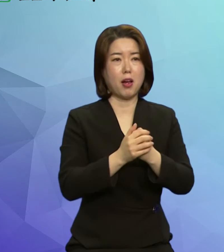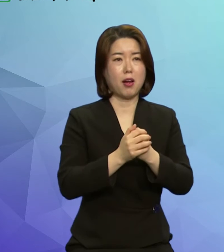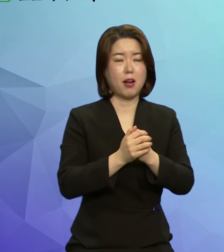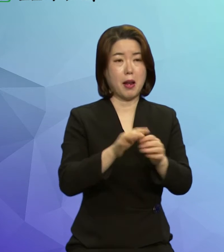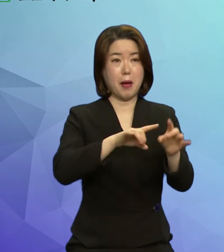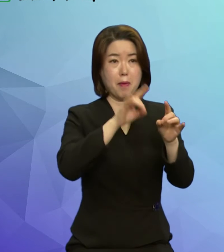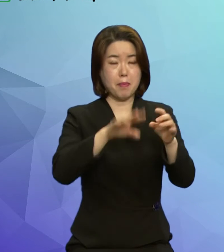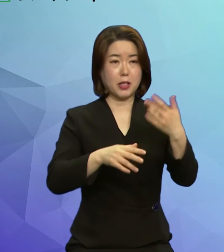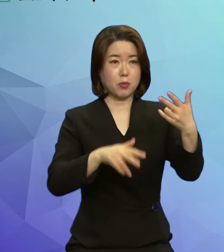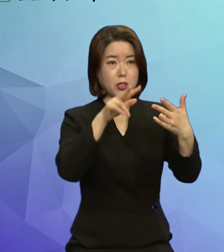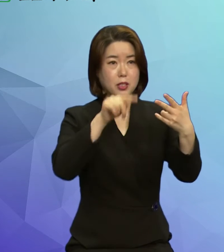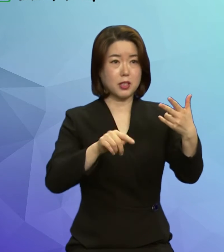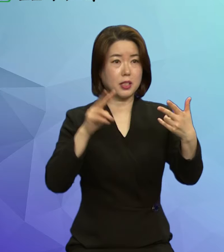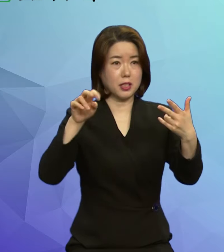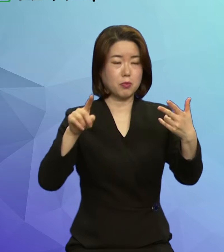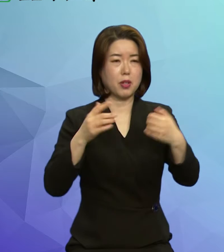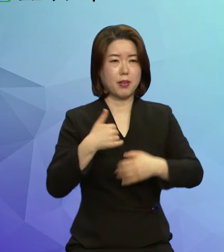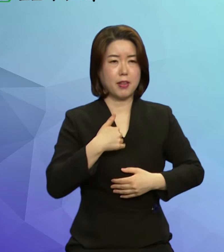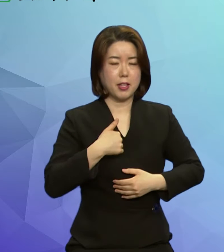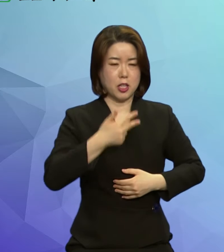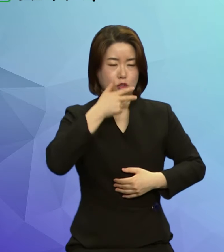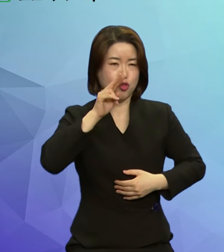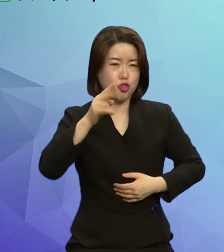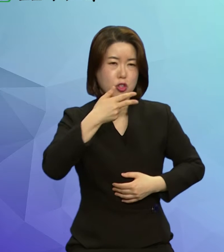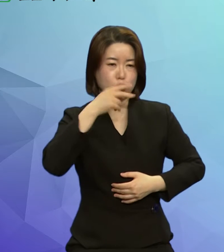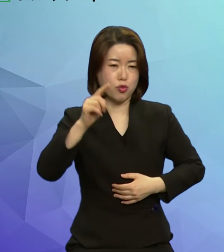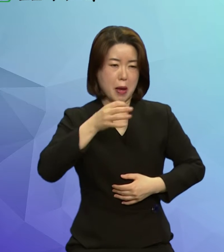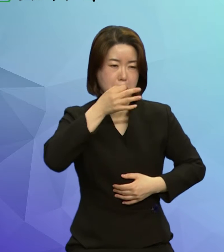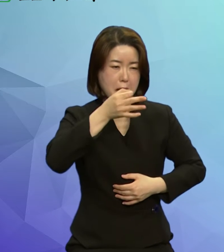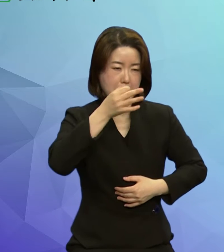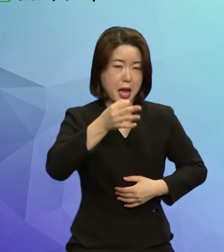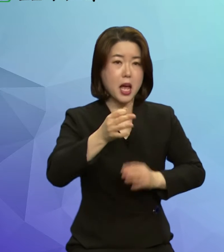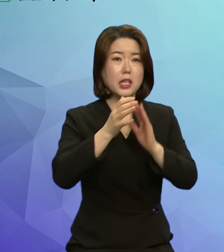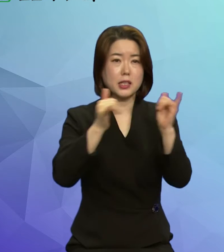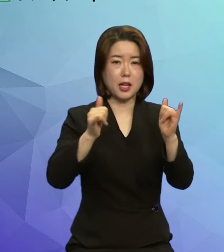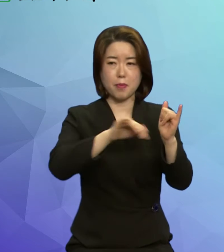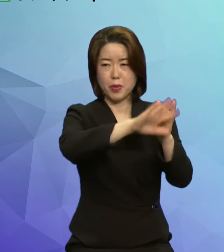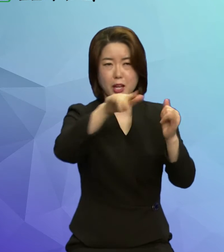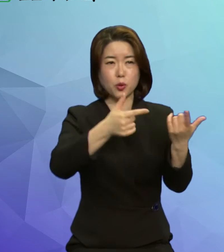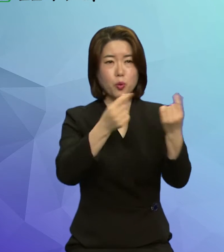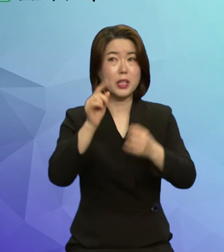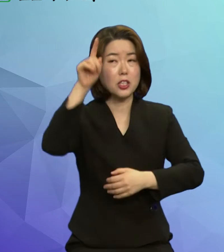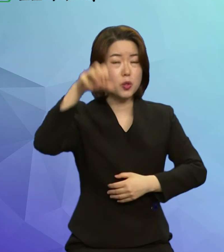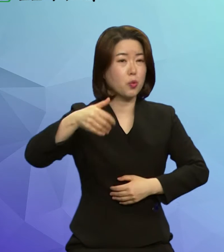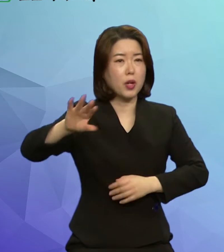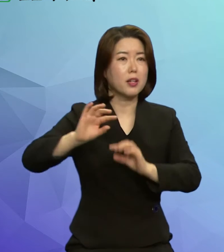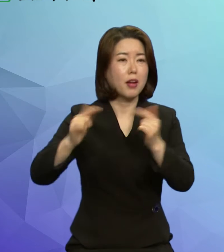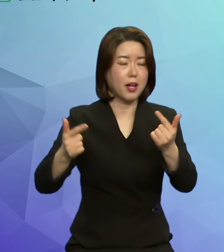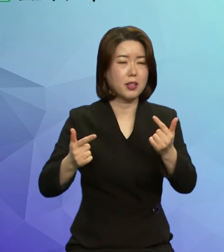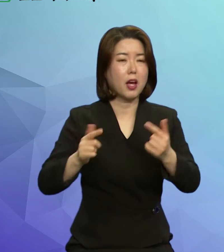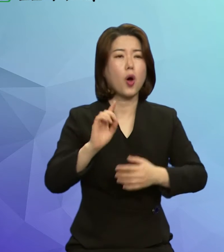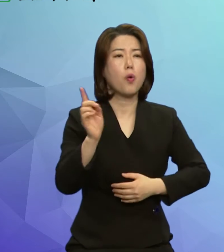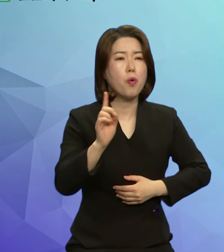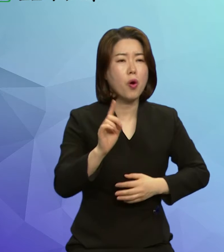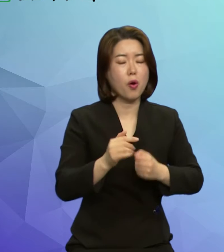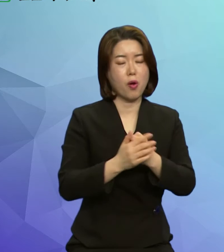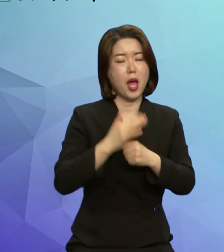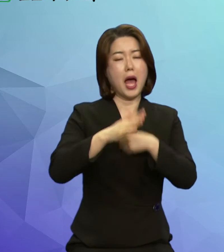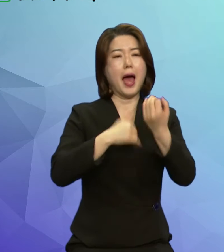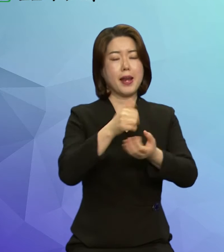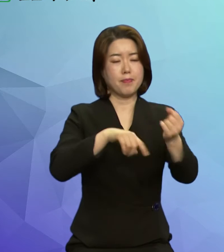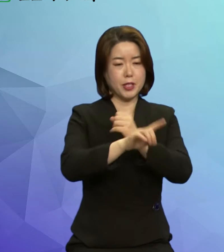하는 자마다 다 천국에 들어갈 것이 아니요 다만 하늘에 계신 내 아버지의 뜻대로 행하는